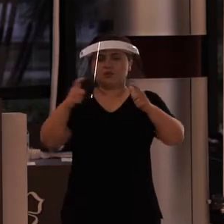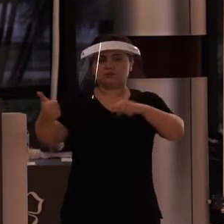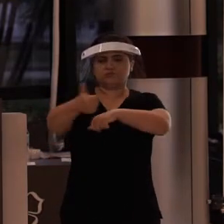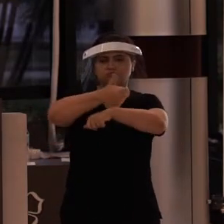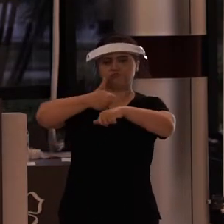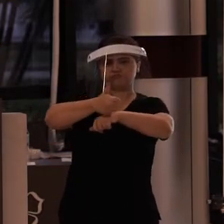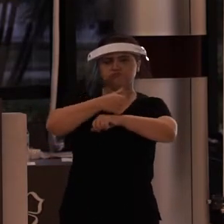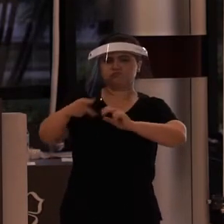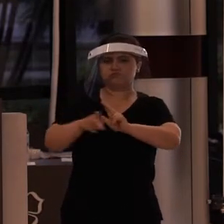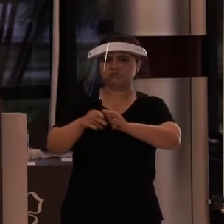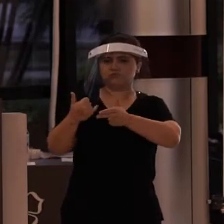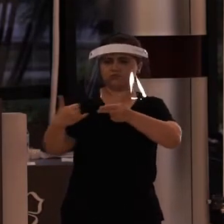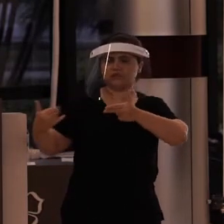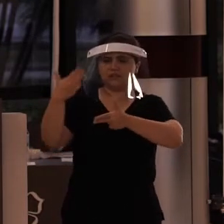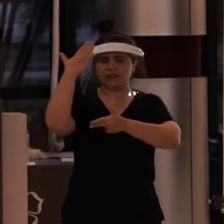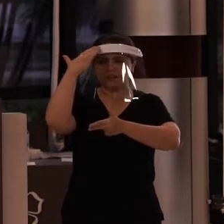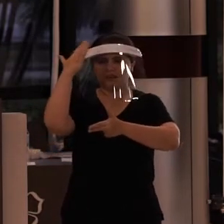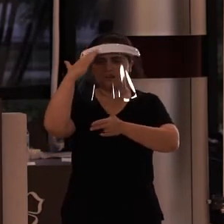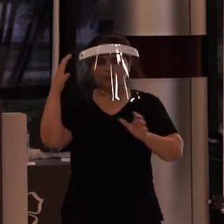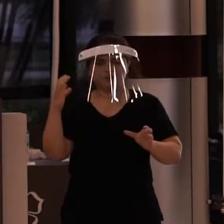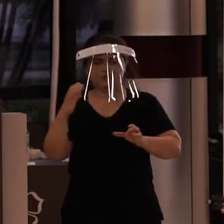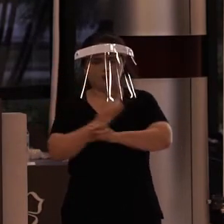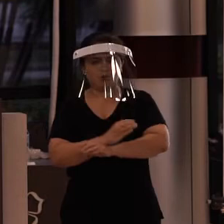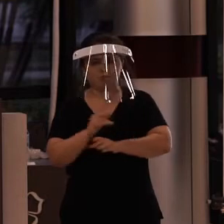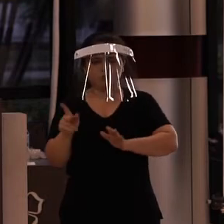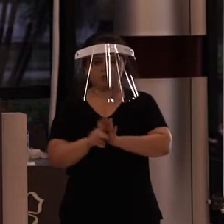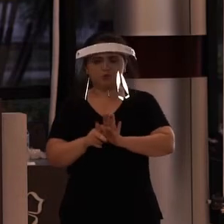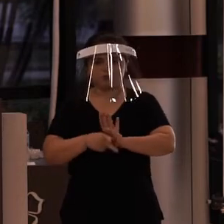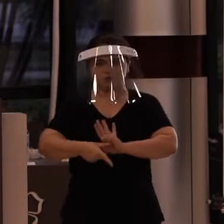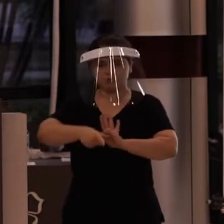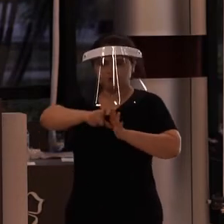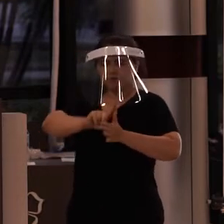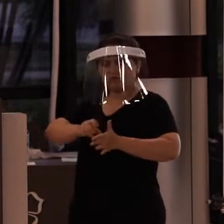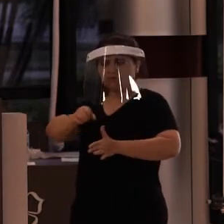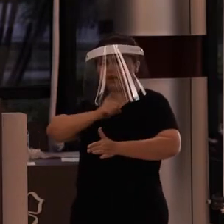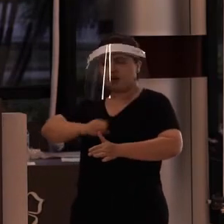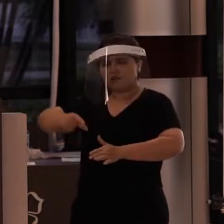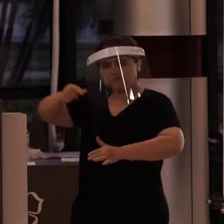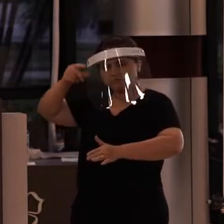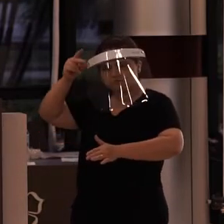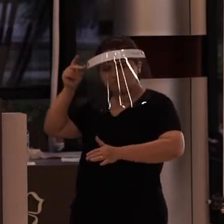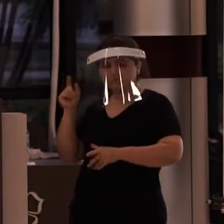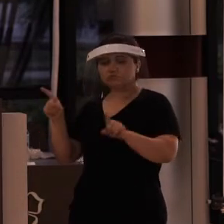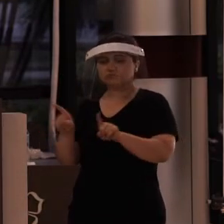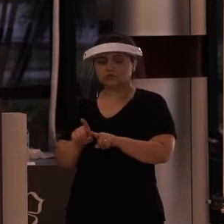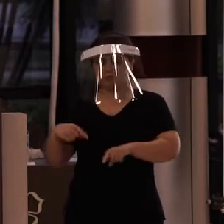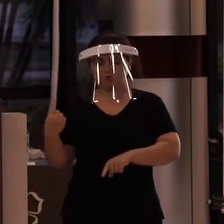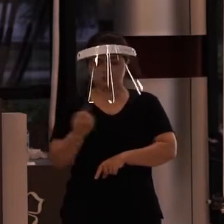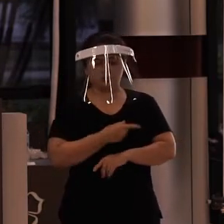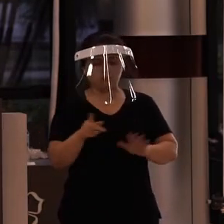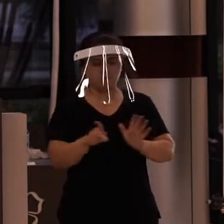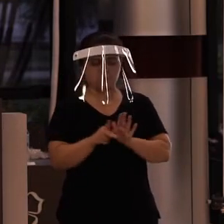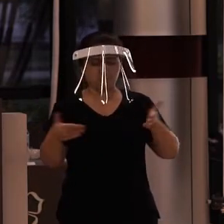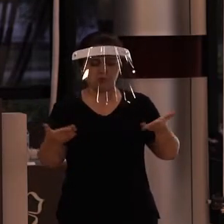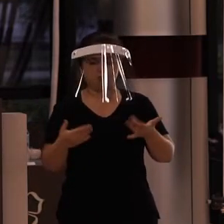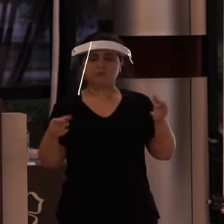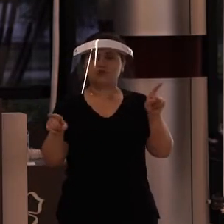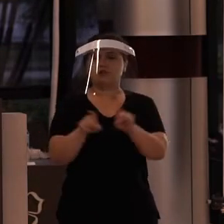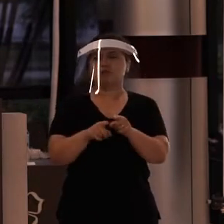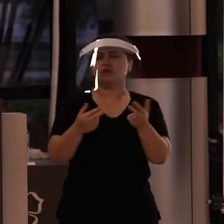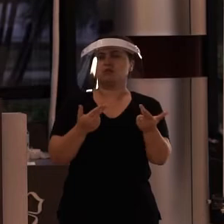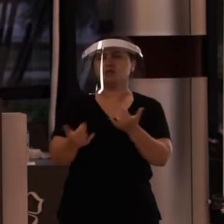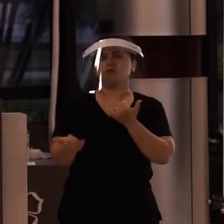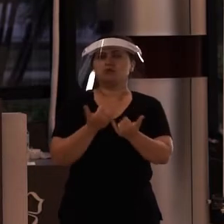termografistas são aqueles que entendem da termografia monocromática, né? Então, no nosso caso aqui, também vai ser